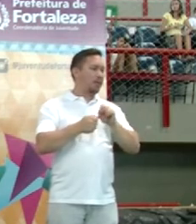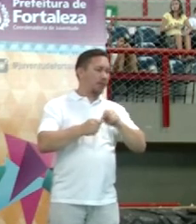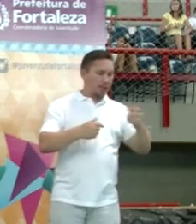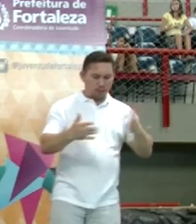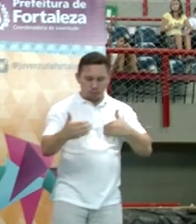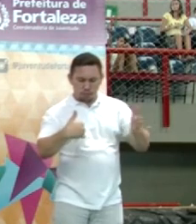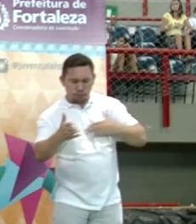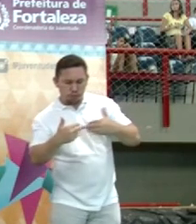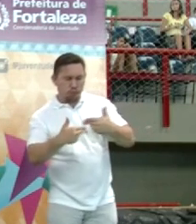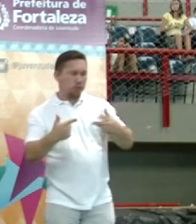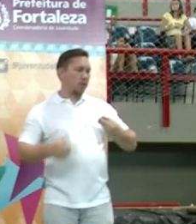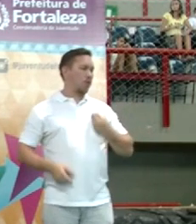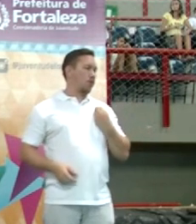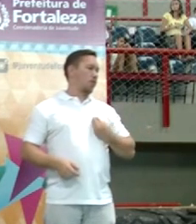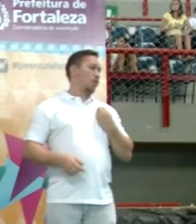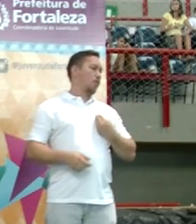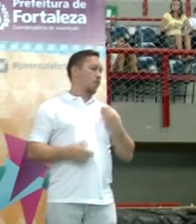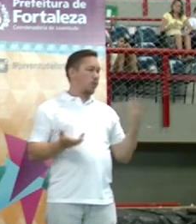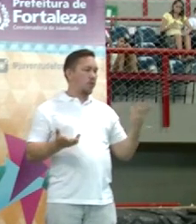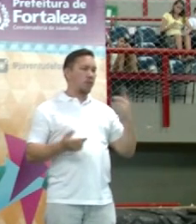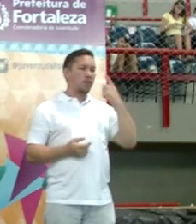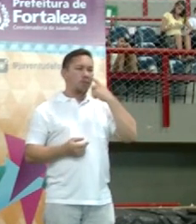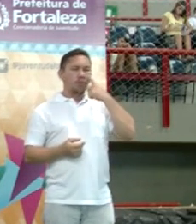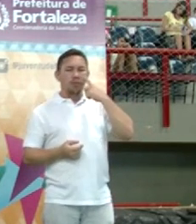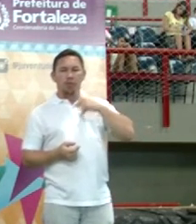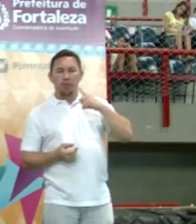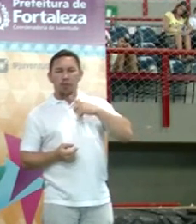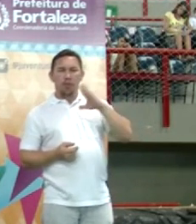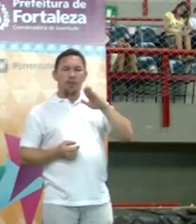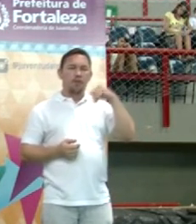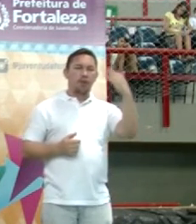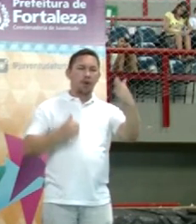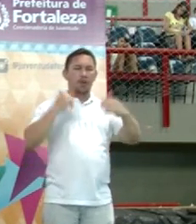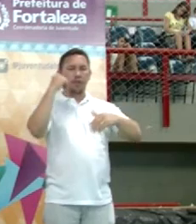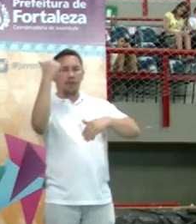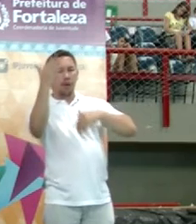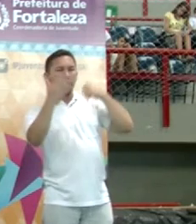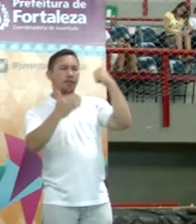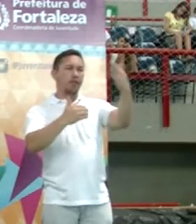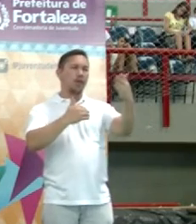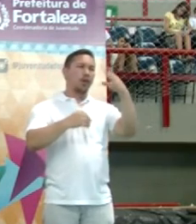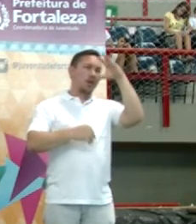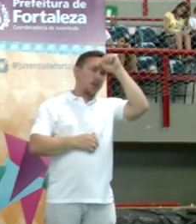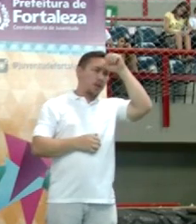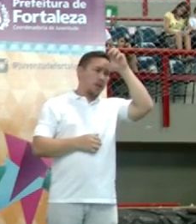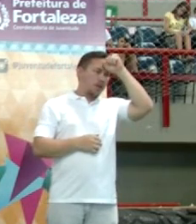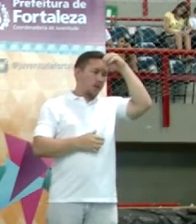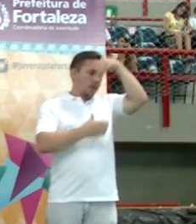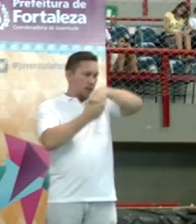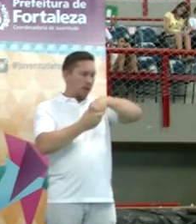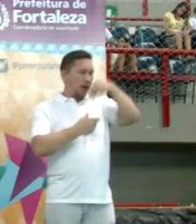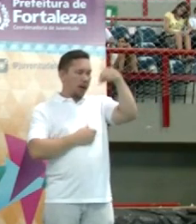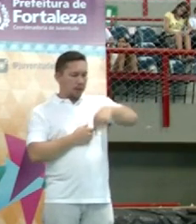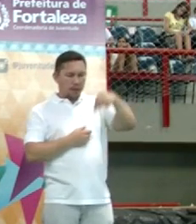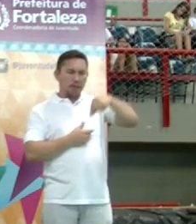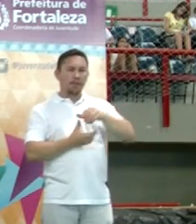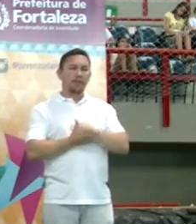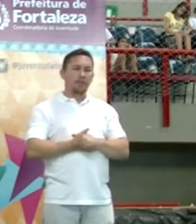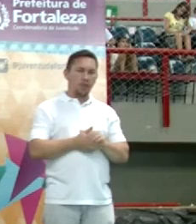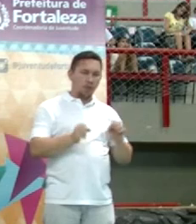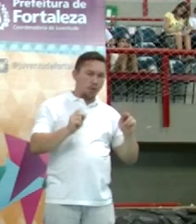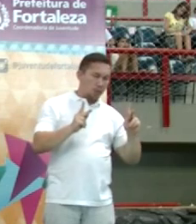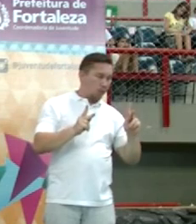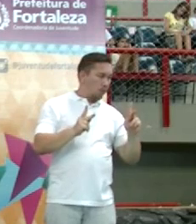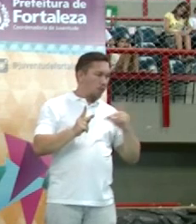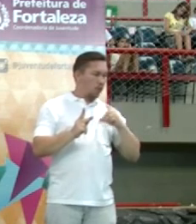subsistência, tá? Nada daqui a gente tem que depender de fora. A gente tem que tentar aprender a sobreviver aqui, tá